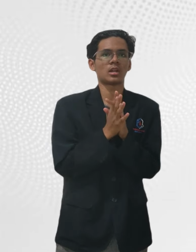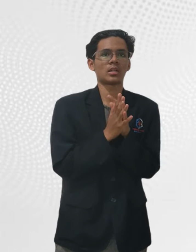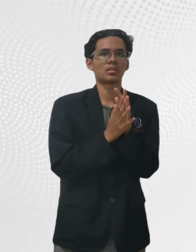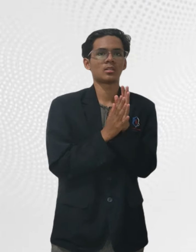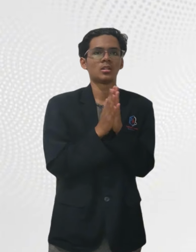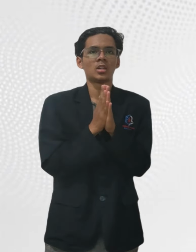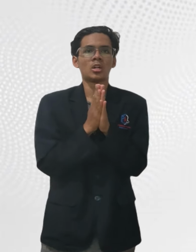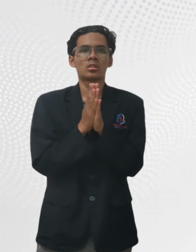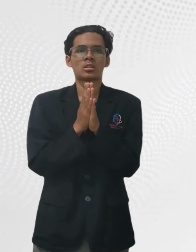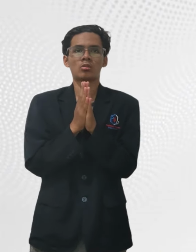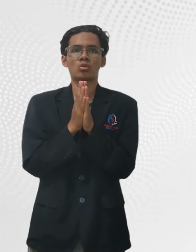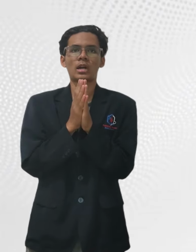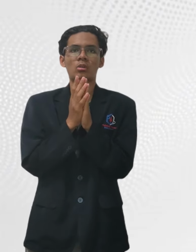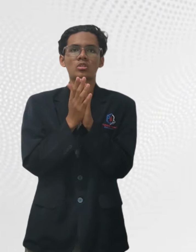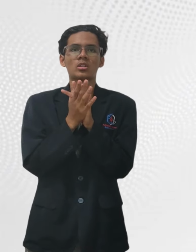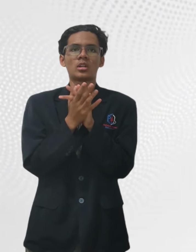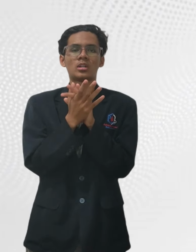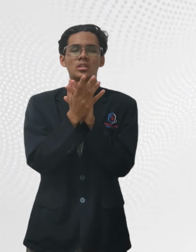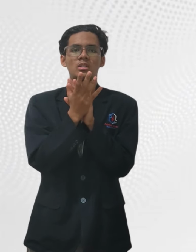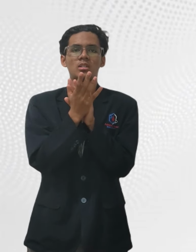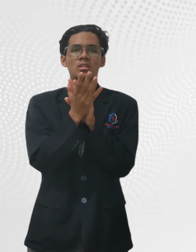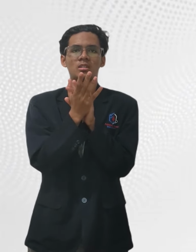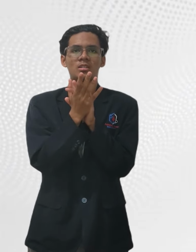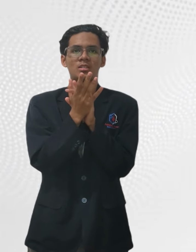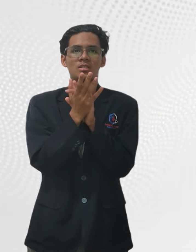arus dan tegangan, untuk arus